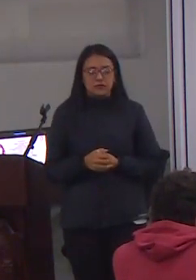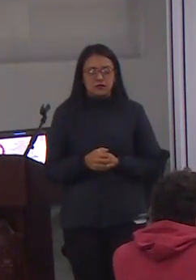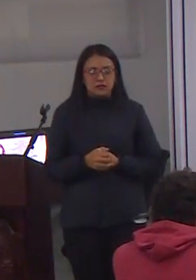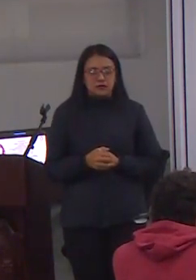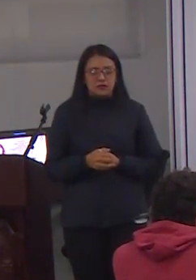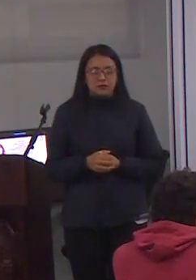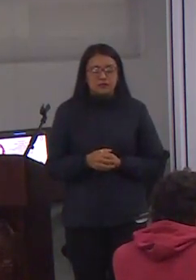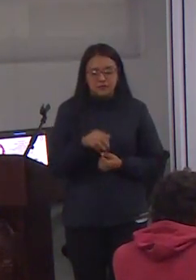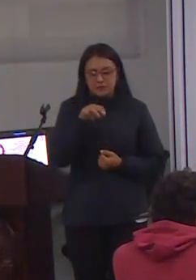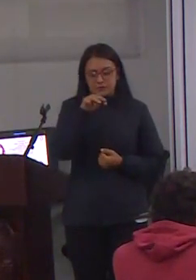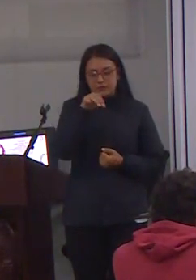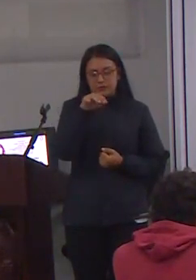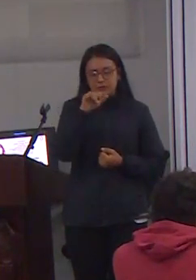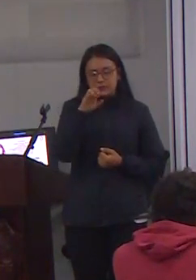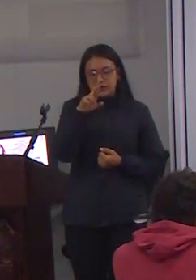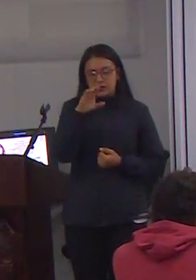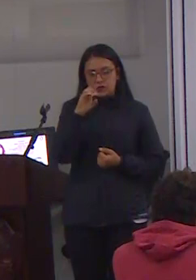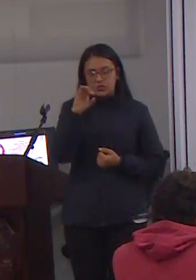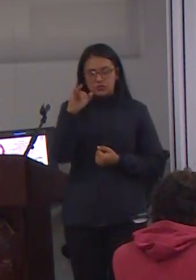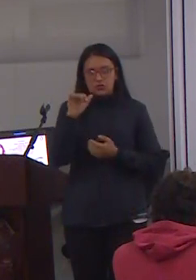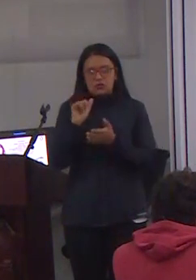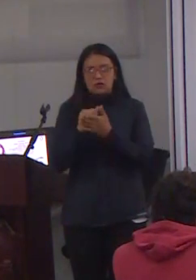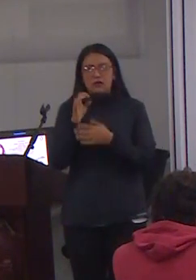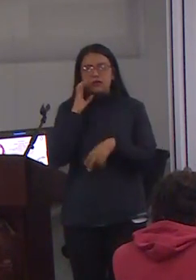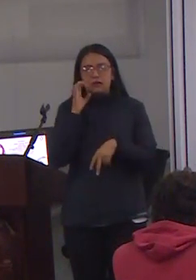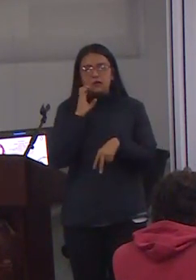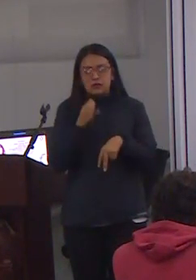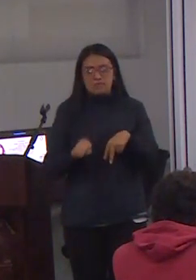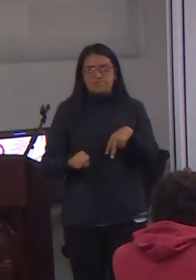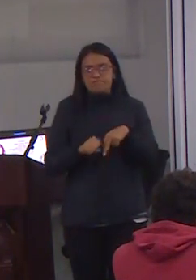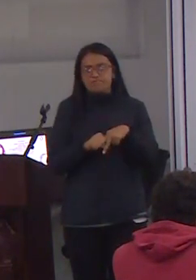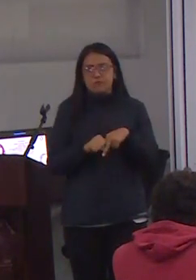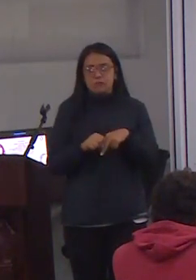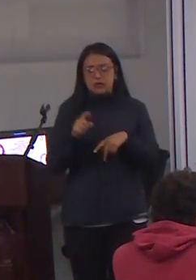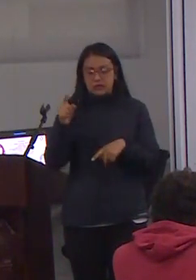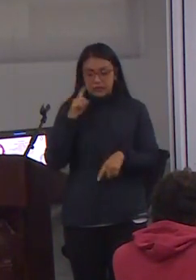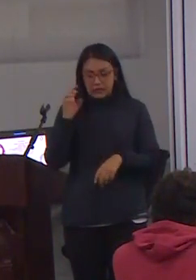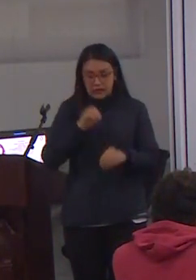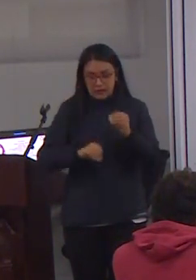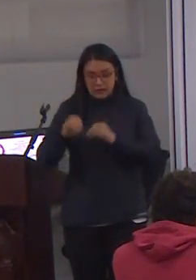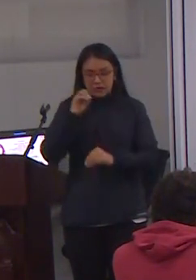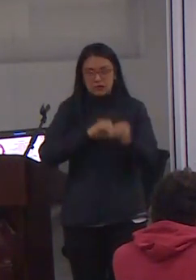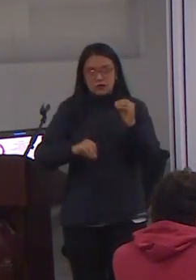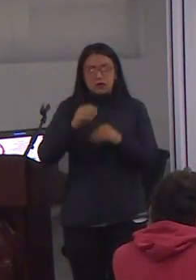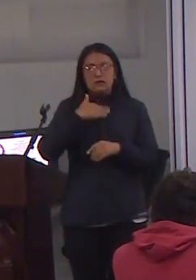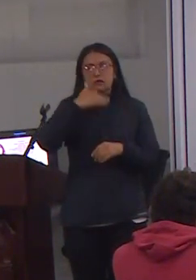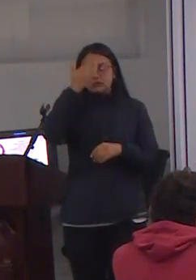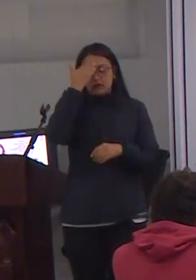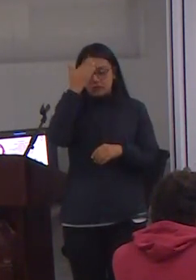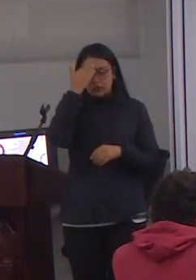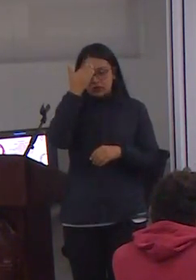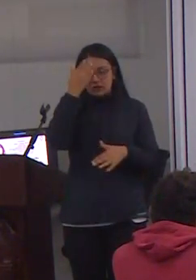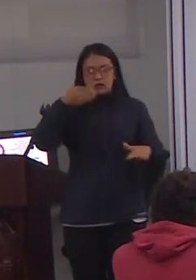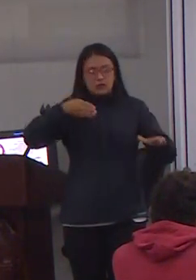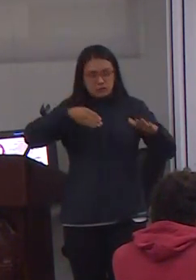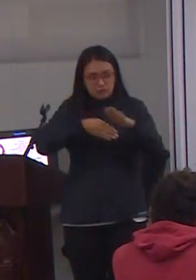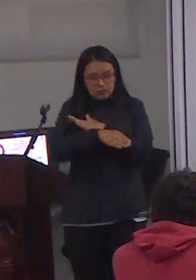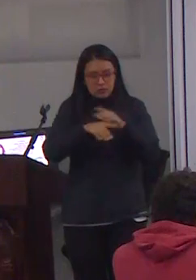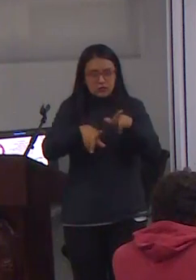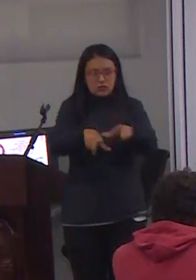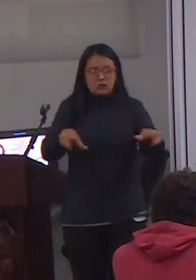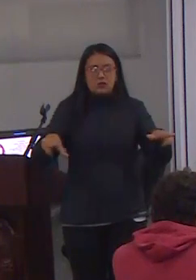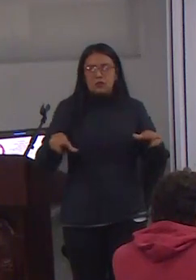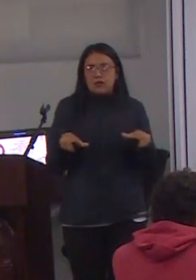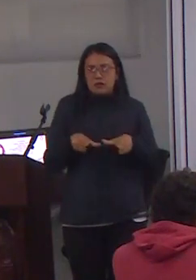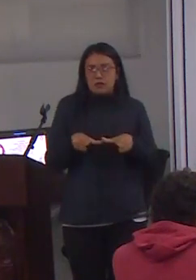Mauricio Echeverry es un arquitecto que tiene prótesis de titanio y él hizo una apps para saber la accesibilidad de los lugares